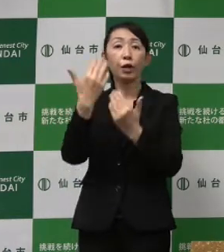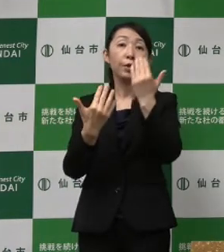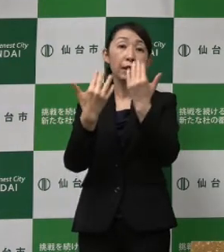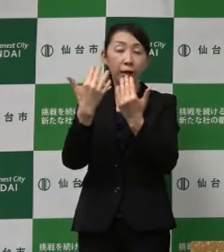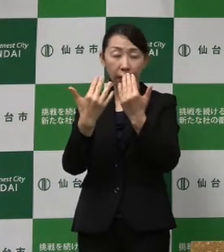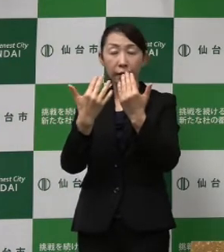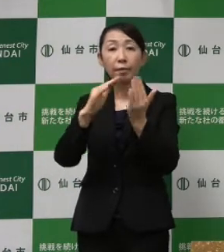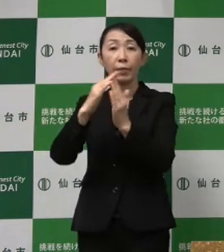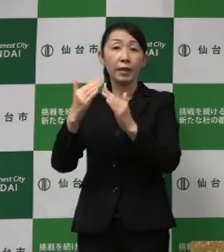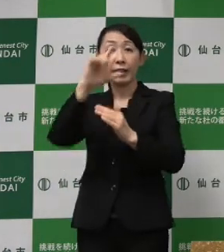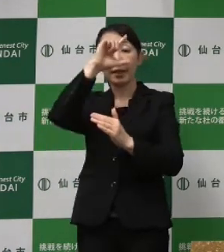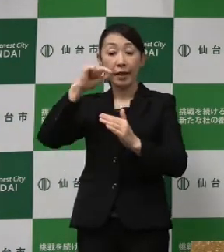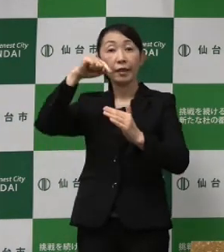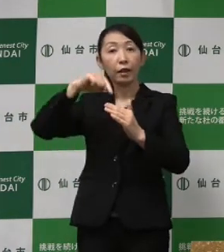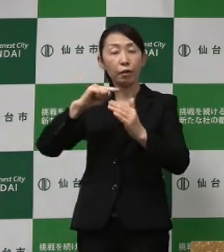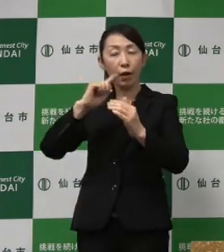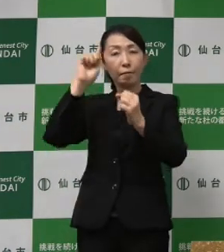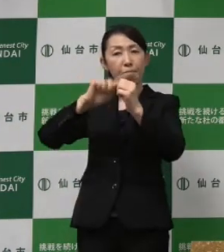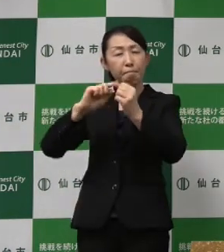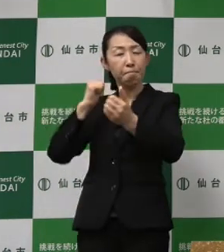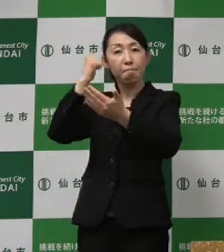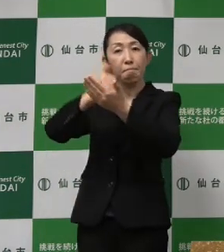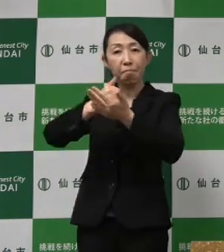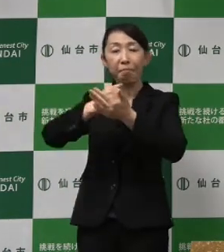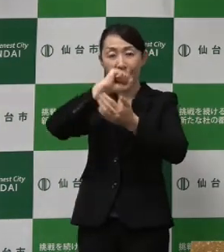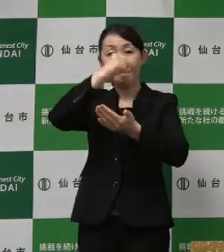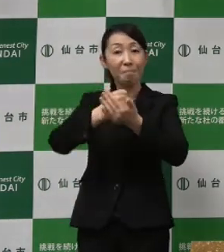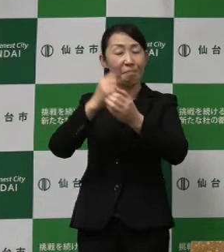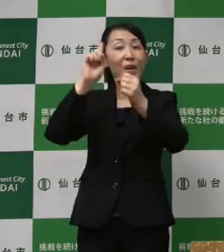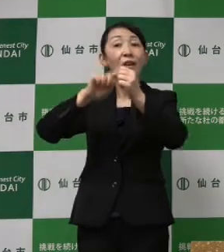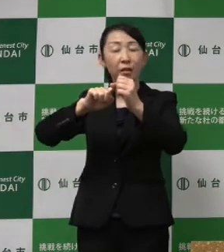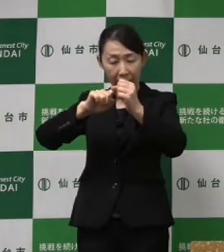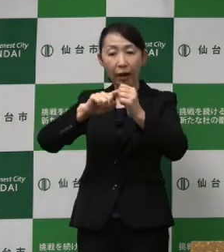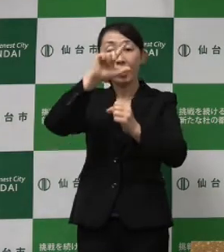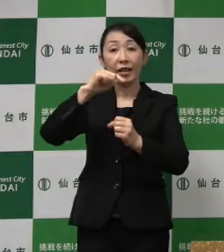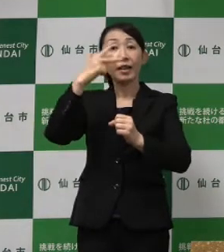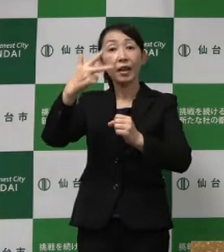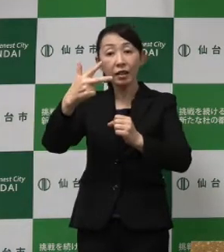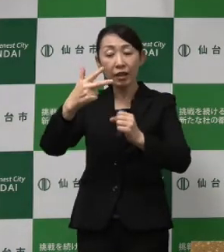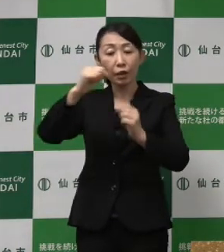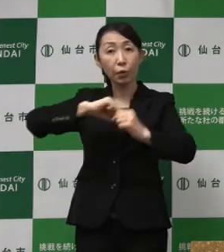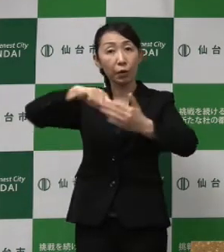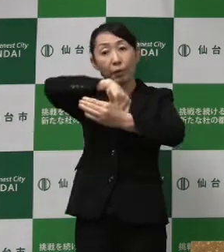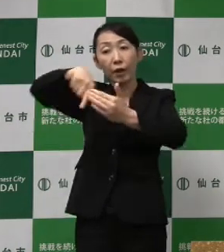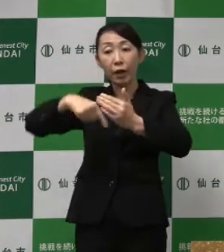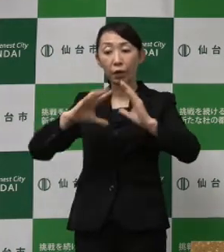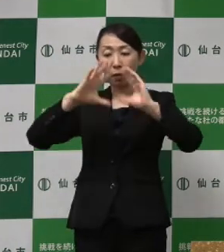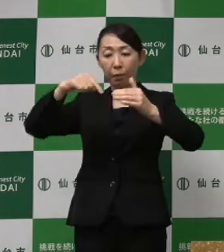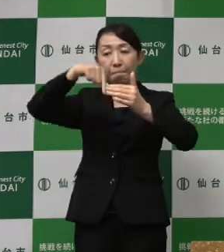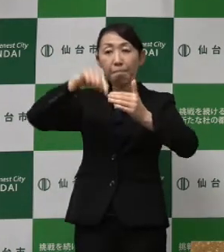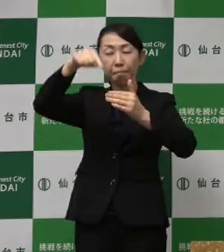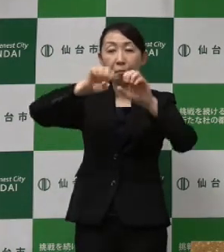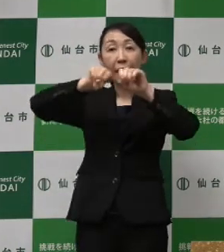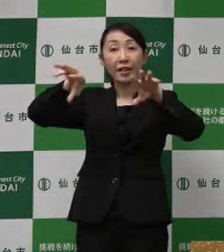の実現に向けて様々な挑戦を続ける本市の取り組みを国内外に発信し、グ